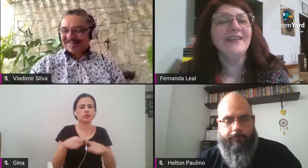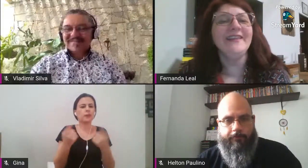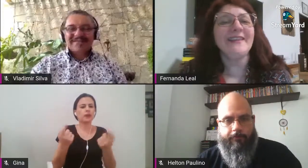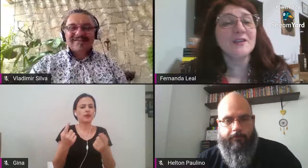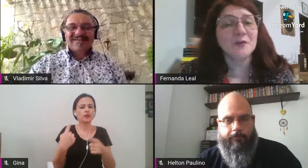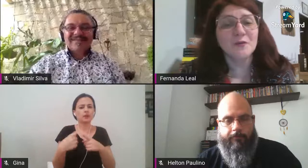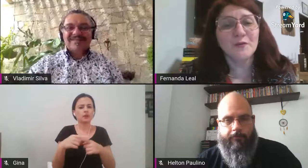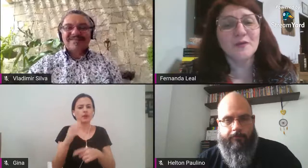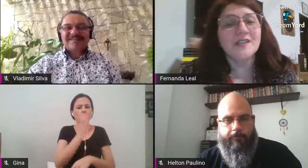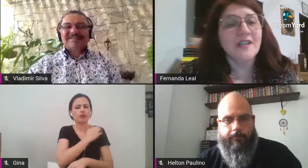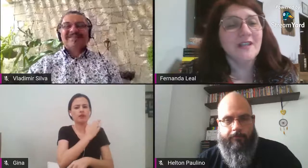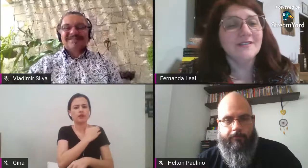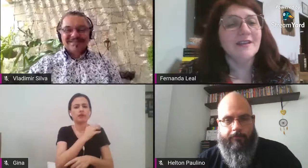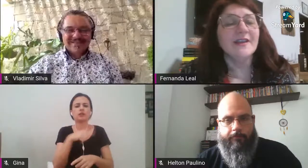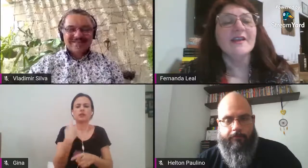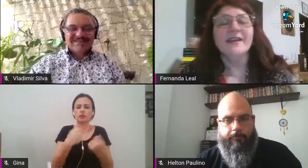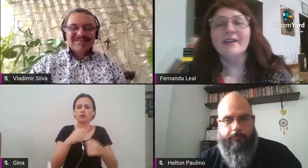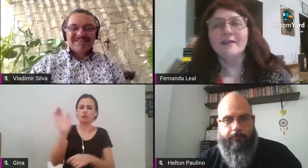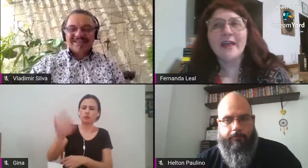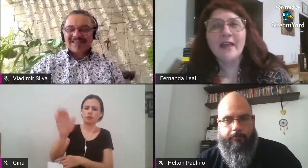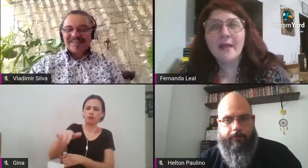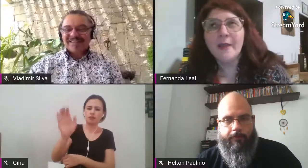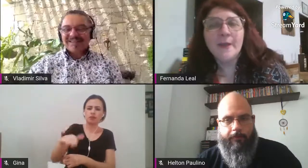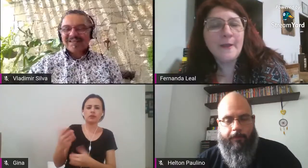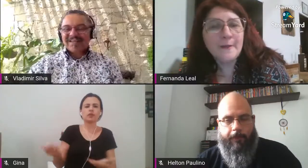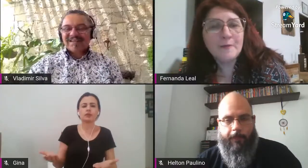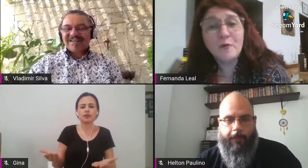cobranças, cobra também, e está junto com vocês.